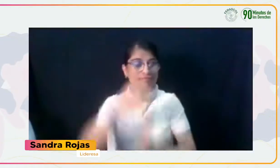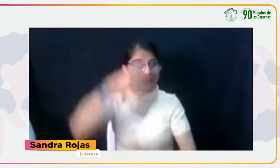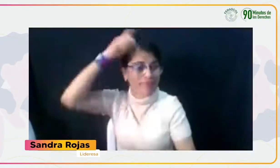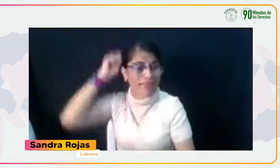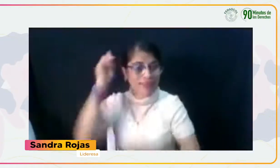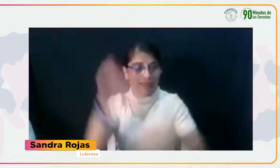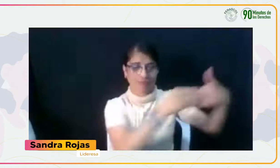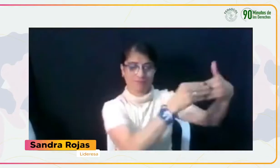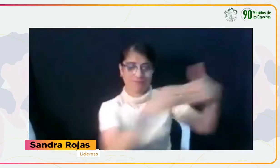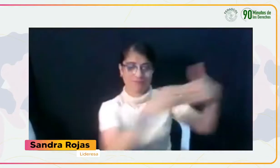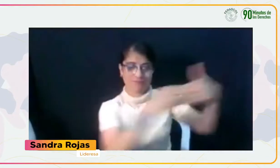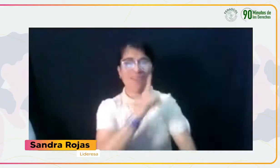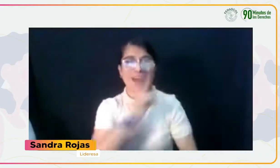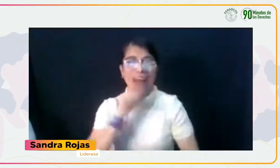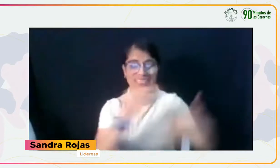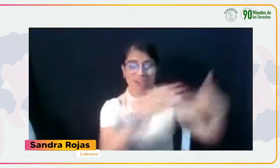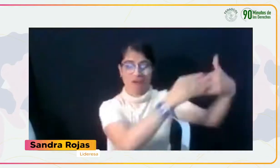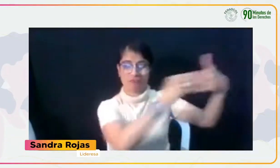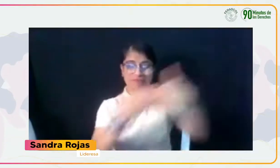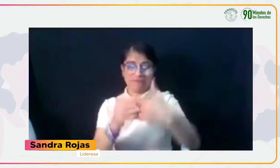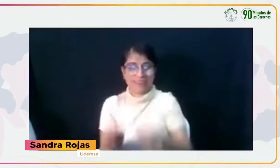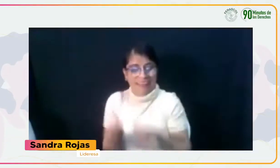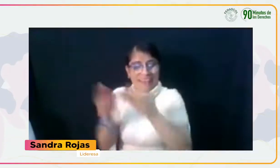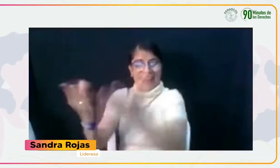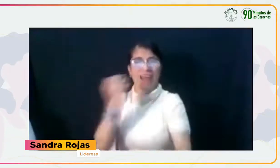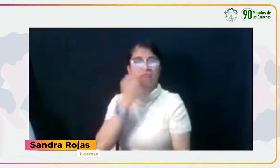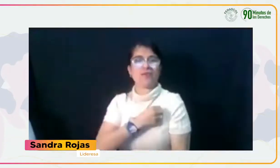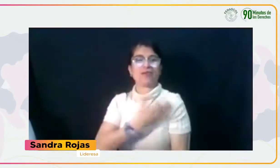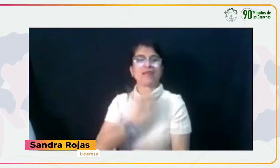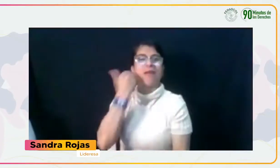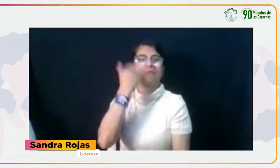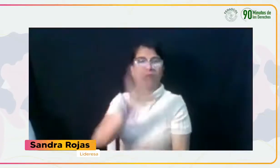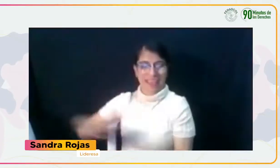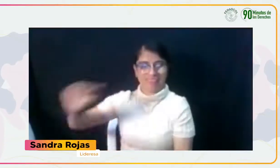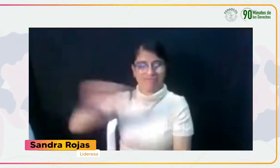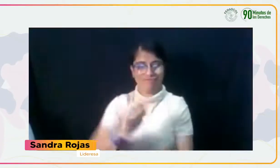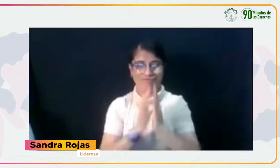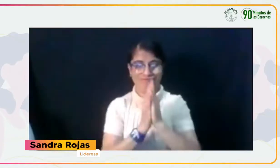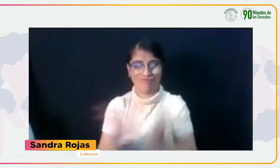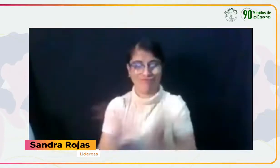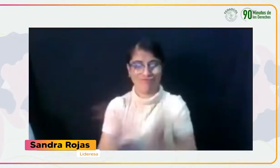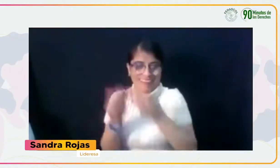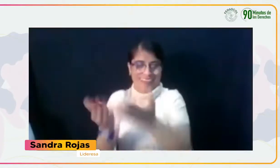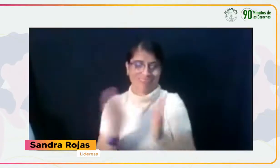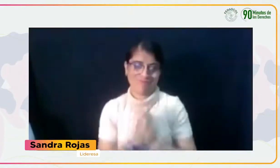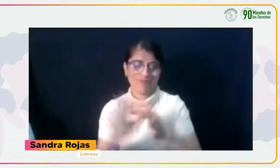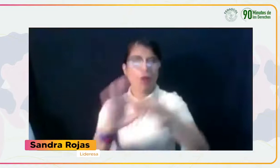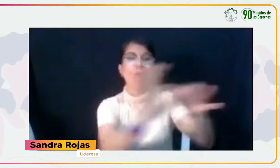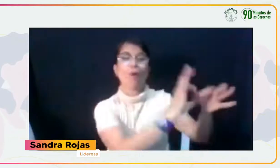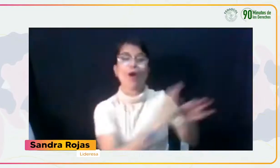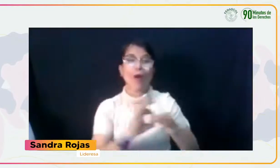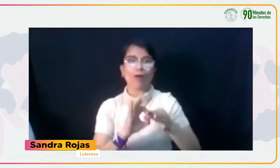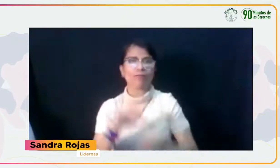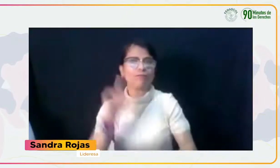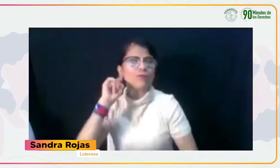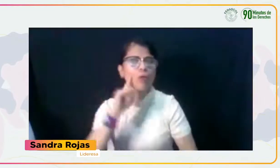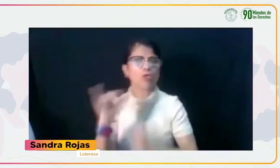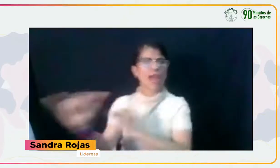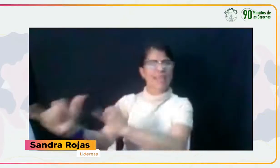Cámara, el Congreso y demás? Entonces, que Daniel nos dé la orientación, que Francisco nos dé la orientación a las mujeres para que